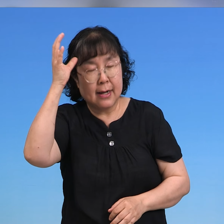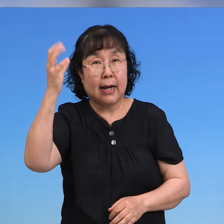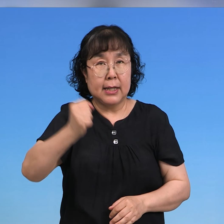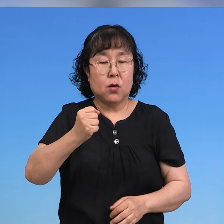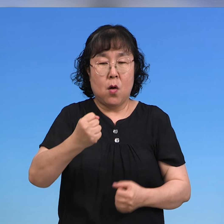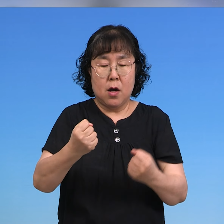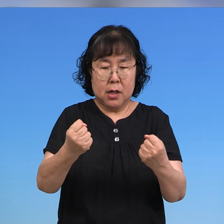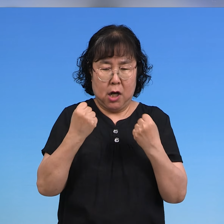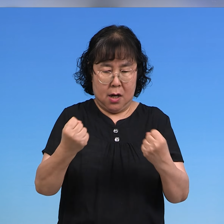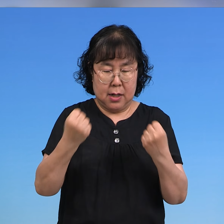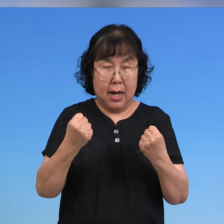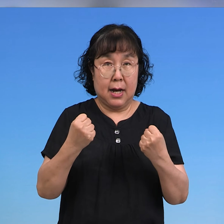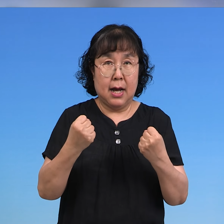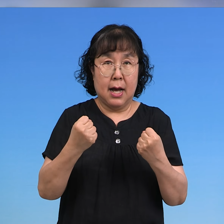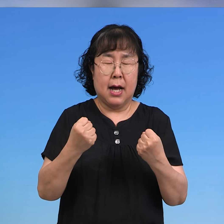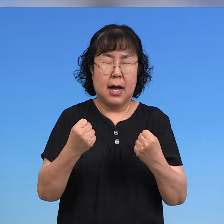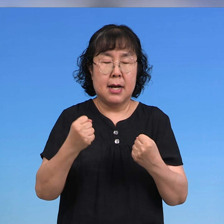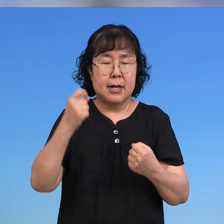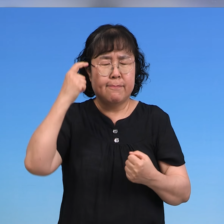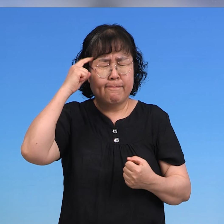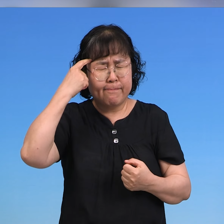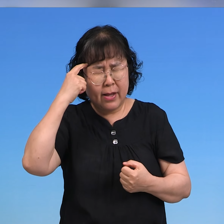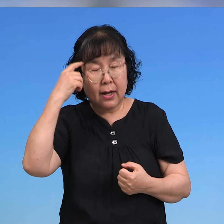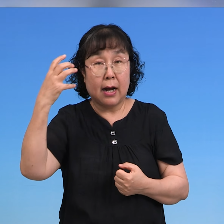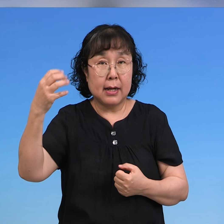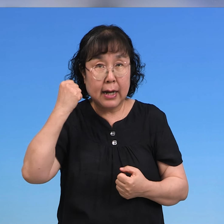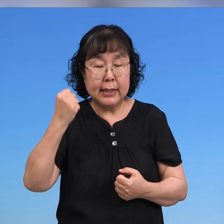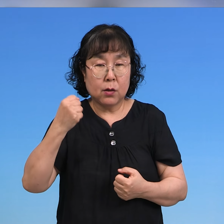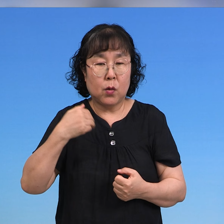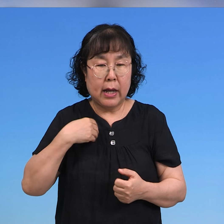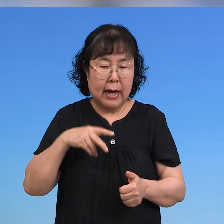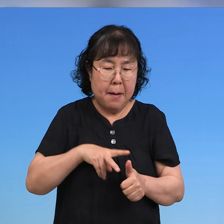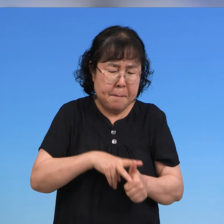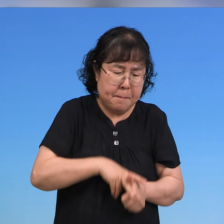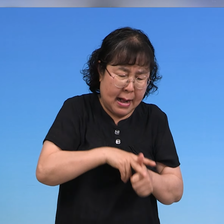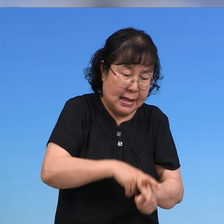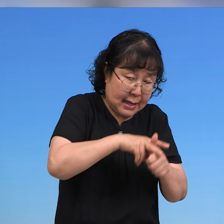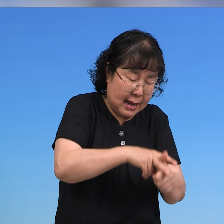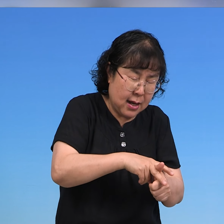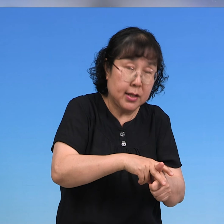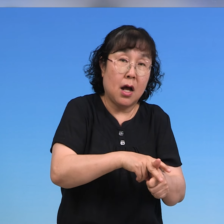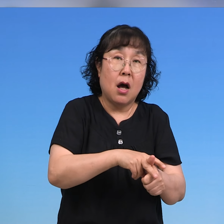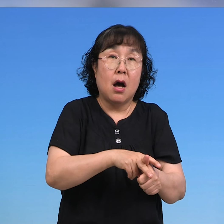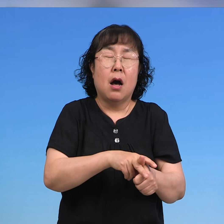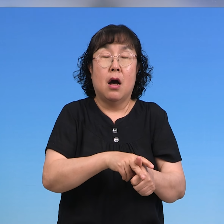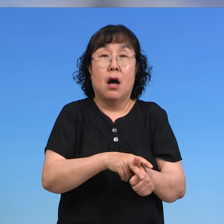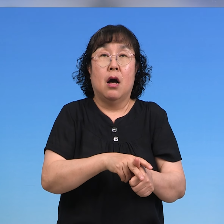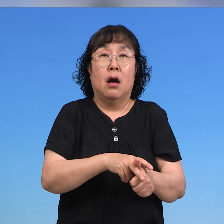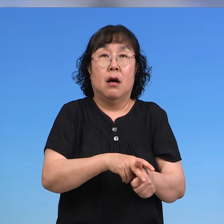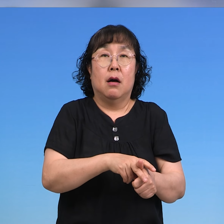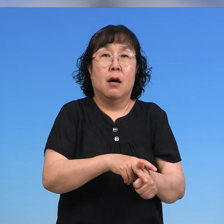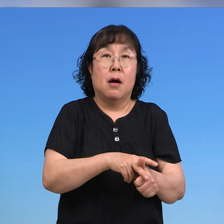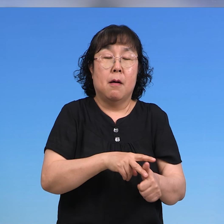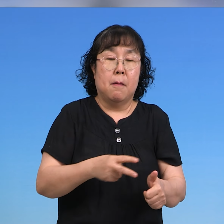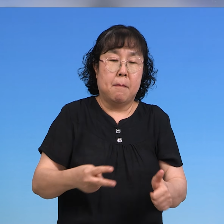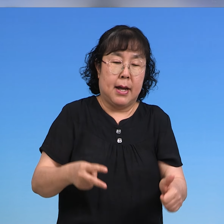내가 말을 달리고 내가 담을 뛰어넘나이다 이런 꿈을 꾸기를